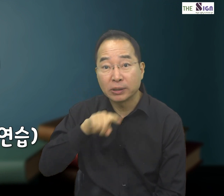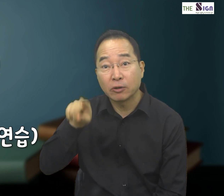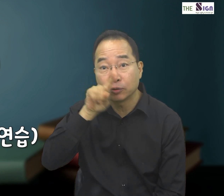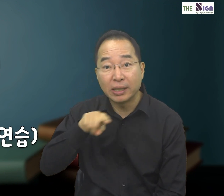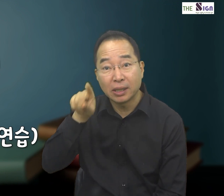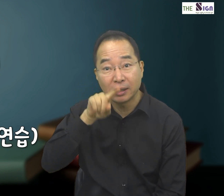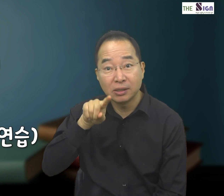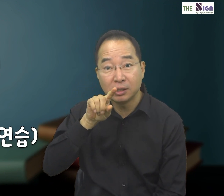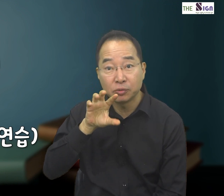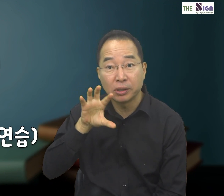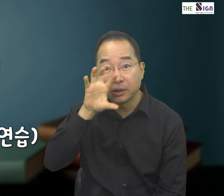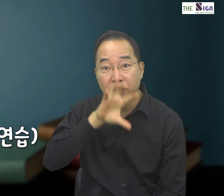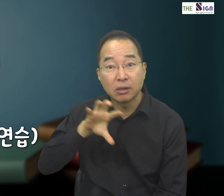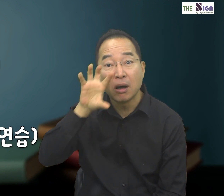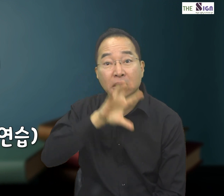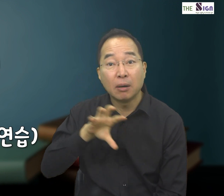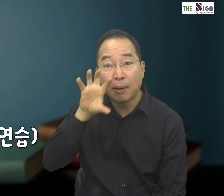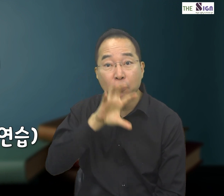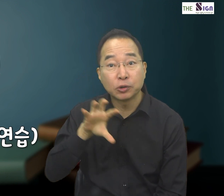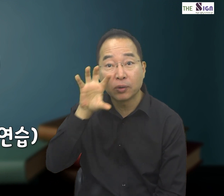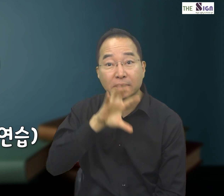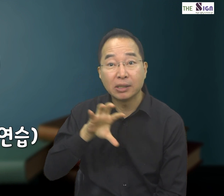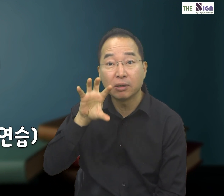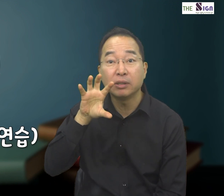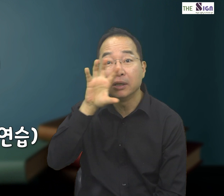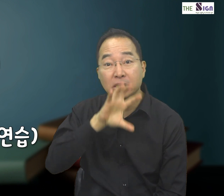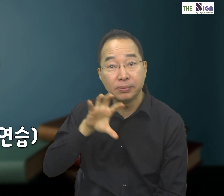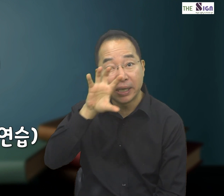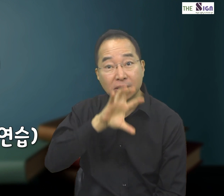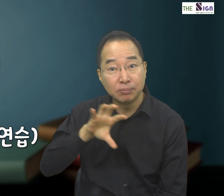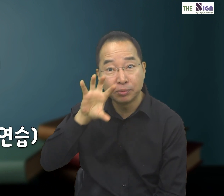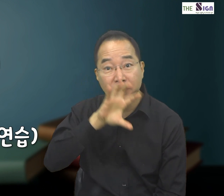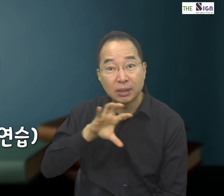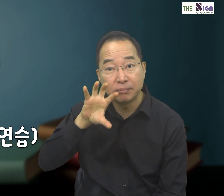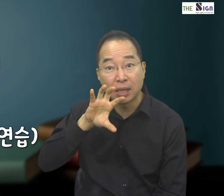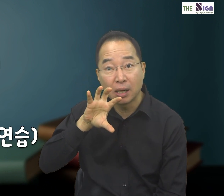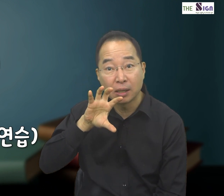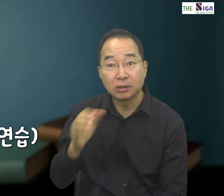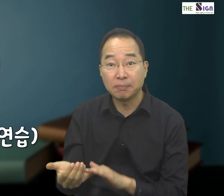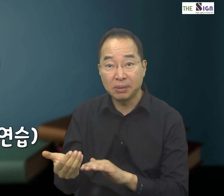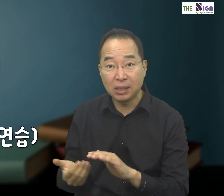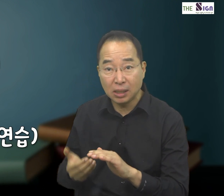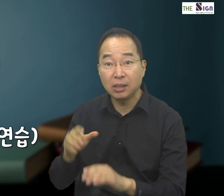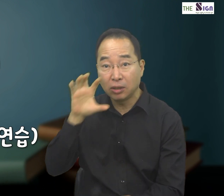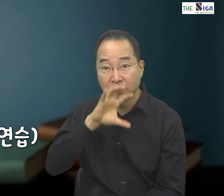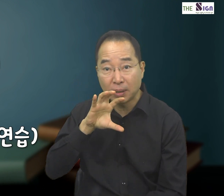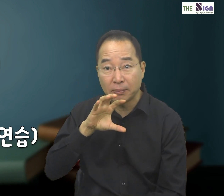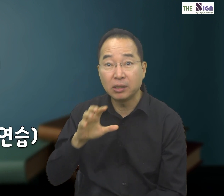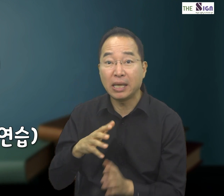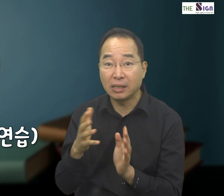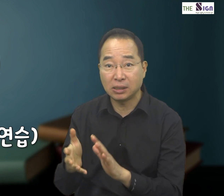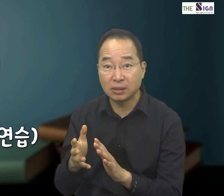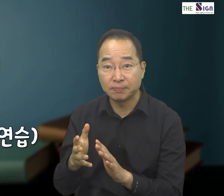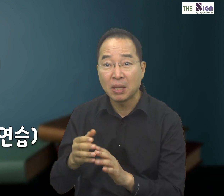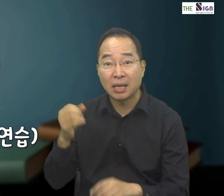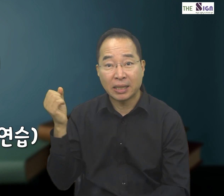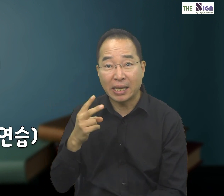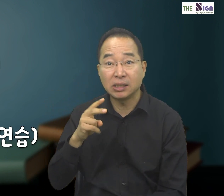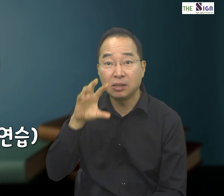반복적으로 한다라는 뜻이 있거든요. 그래서 그걸 반복적으로 한다 해서 연습이라는 부분이 됩니다. 그래서 미리 연습하면 예습, 다시